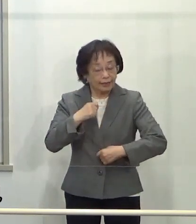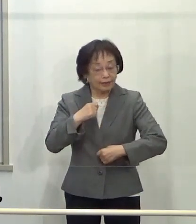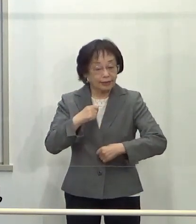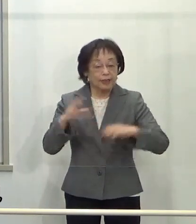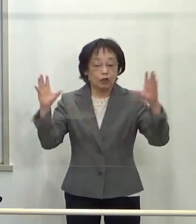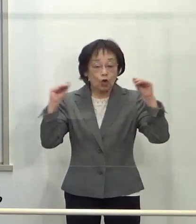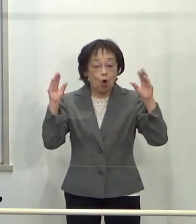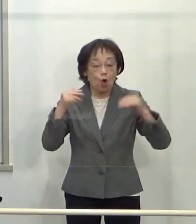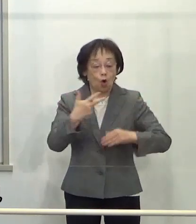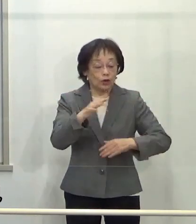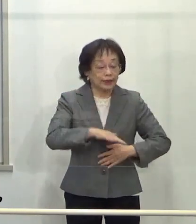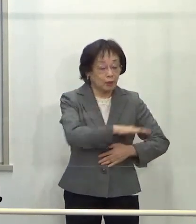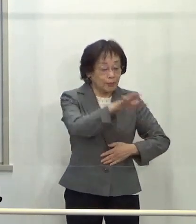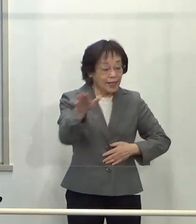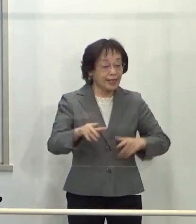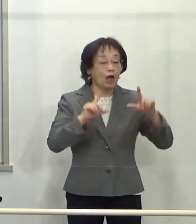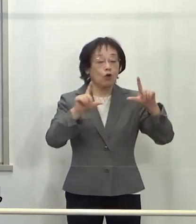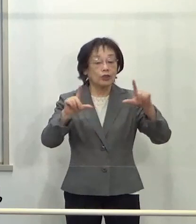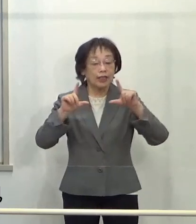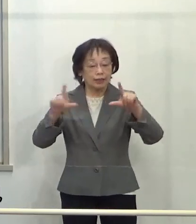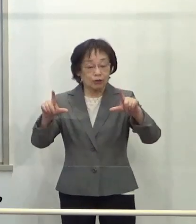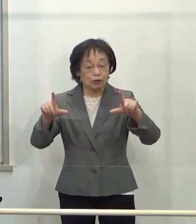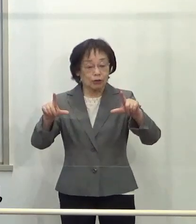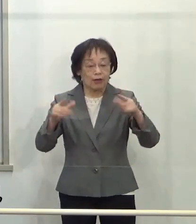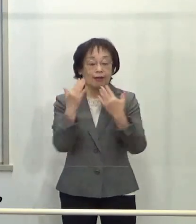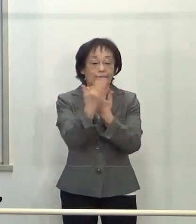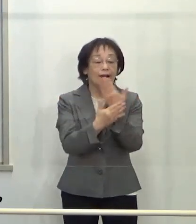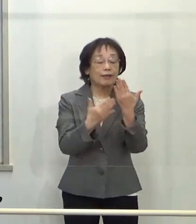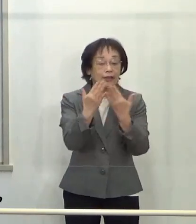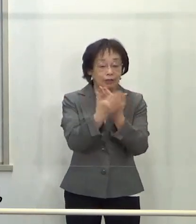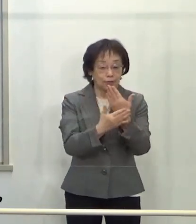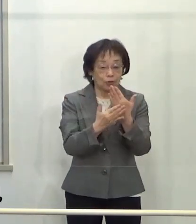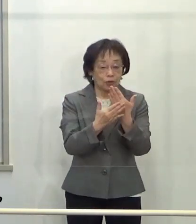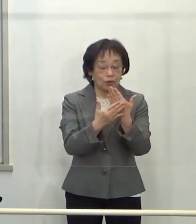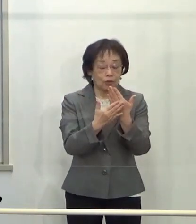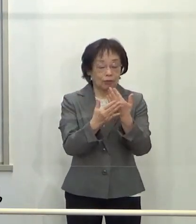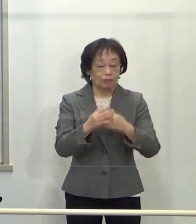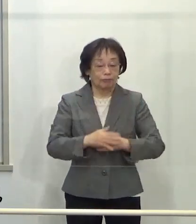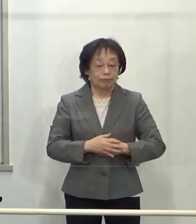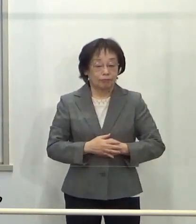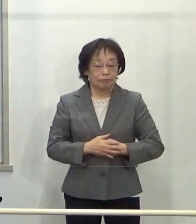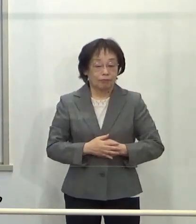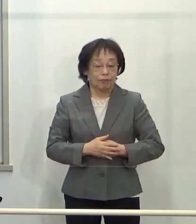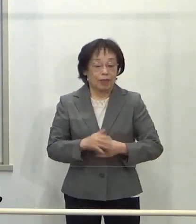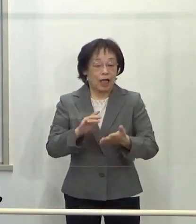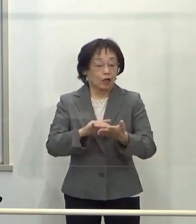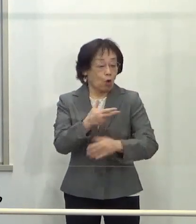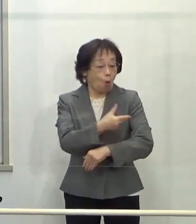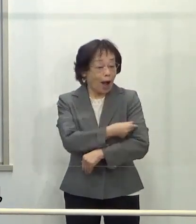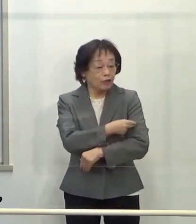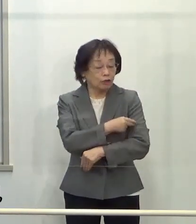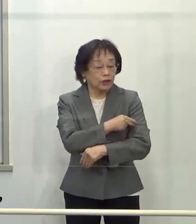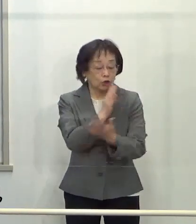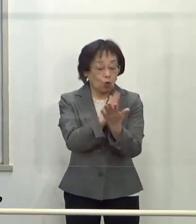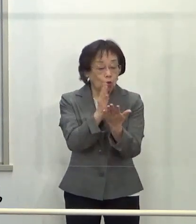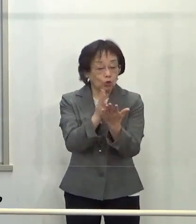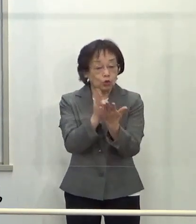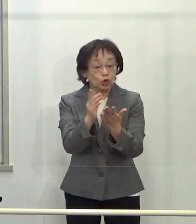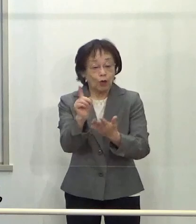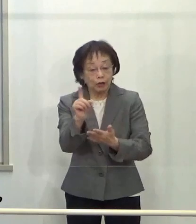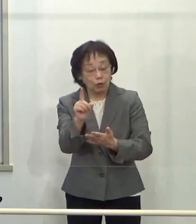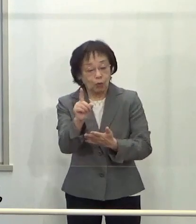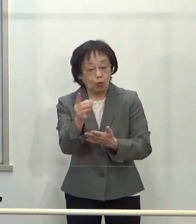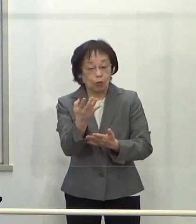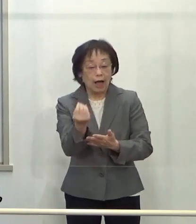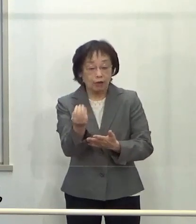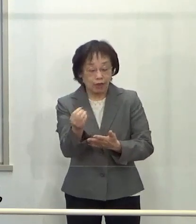することが肝要ではないかと。この件についてはそのワクチンがどのような種類があって、いつからこ